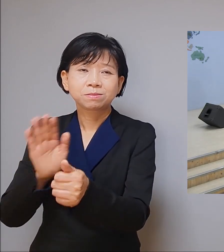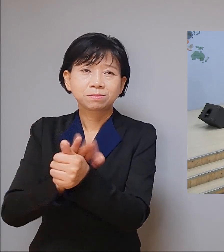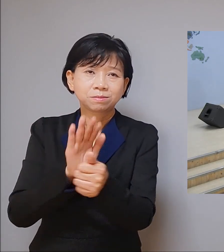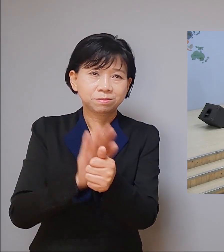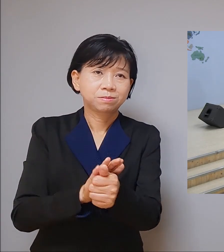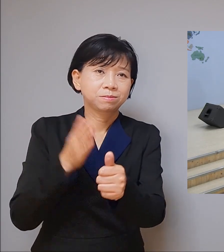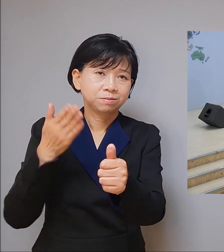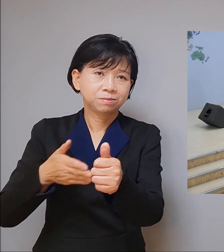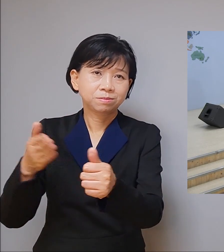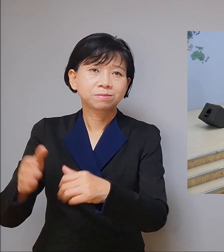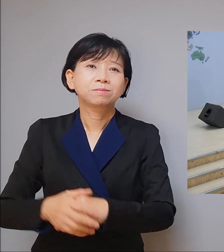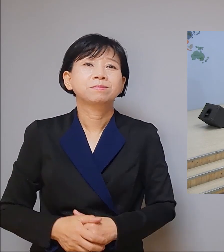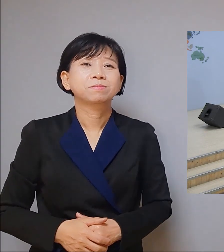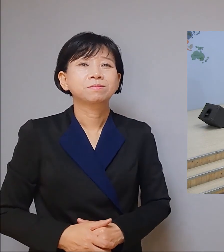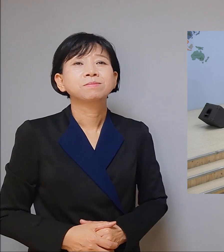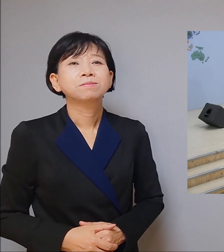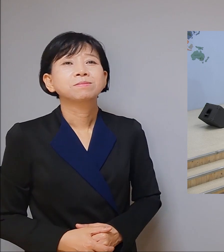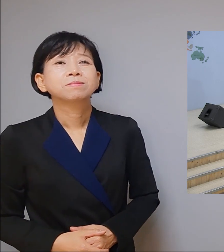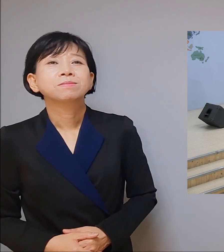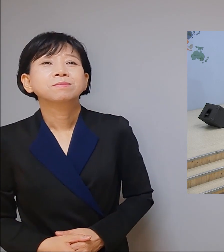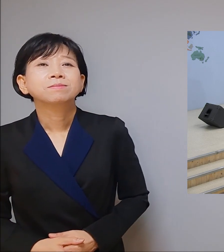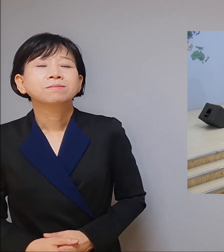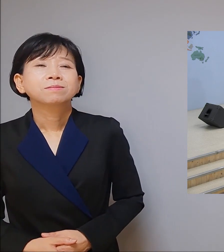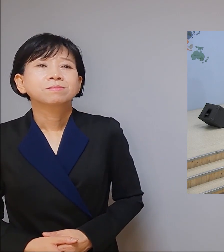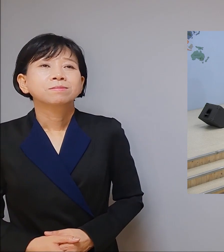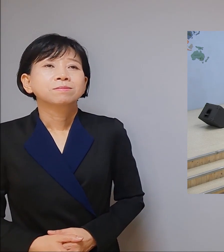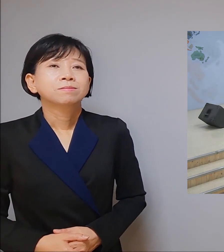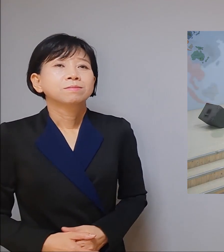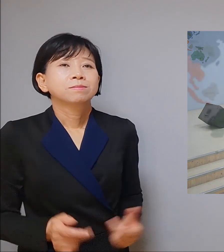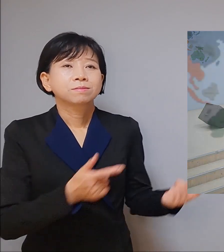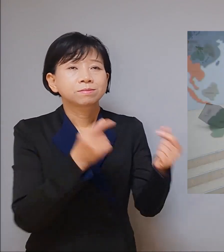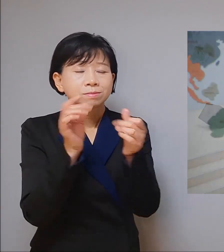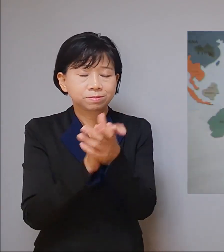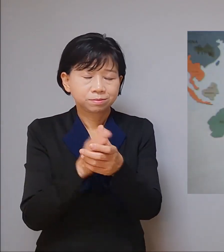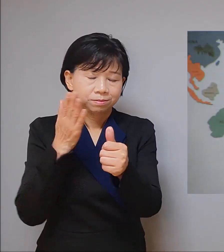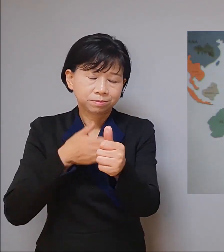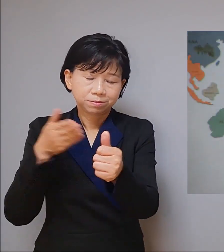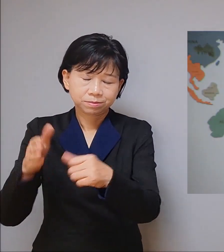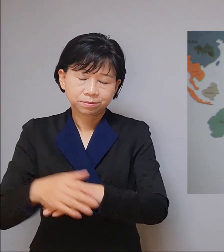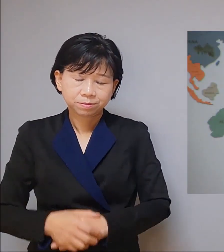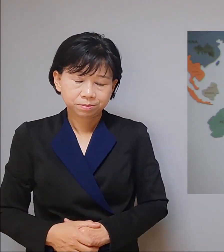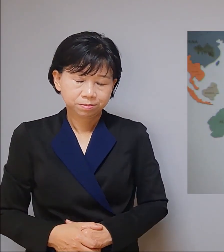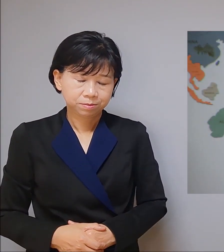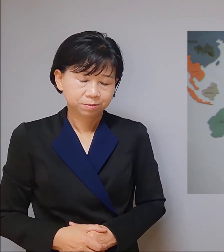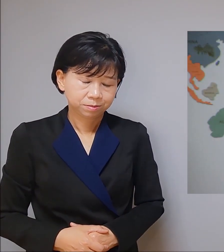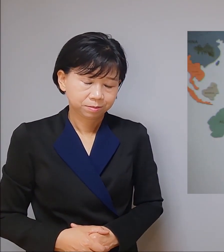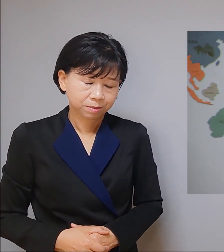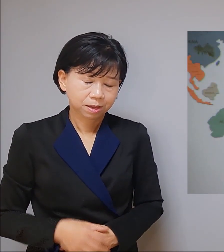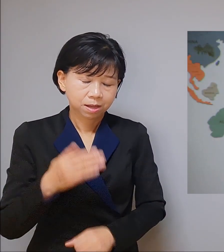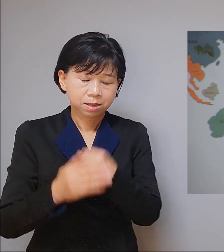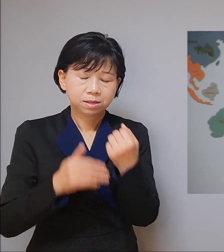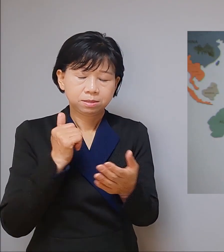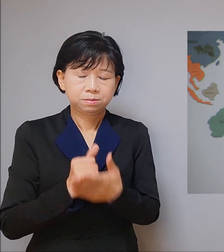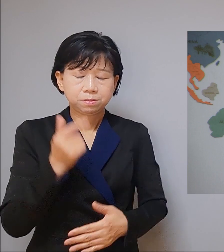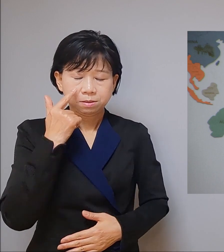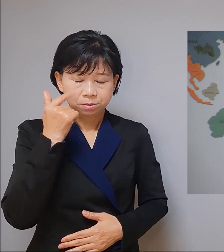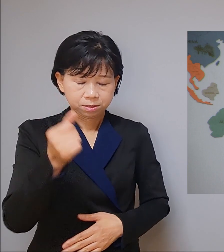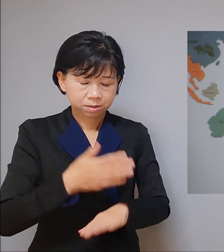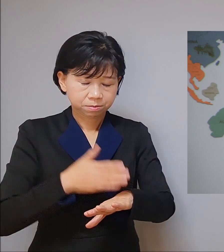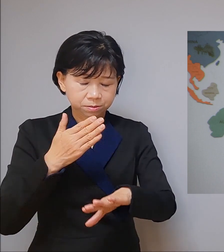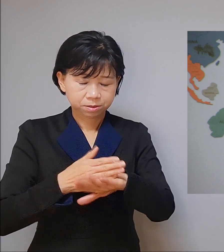도와주시면 좋겠습니다. 네. 제가 기도하겠습니다. 하나님